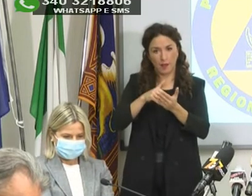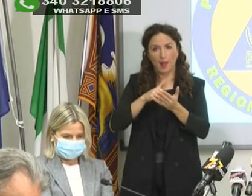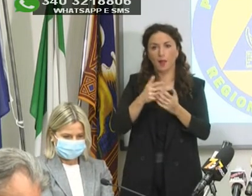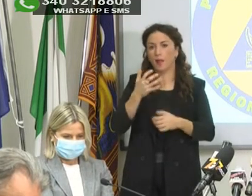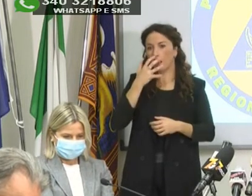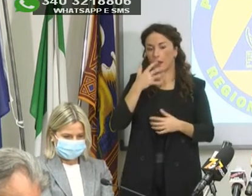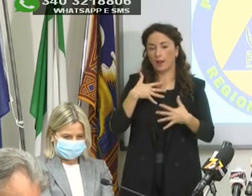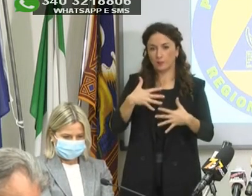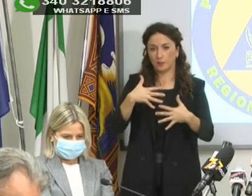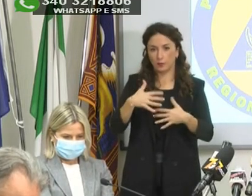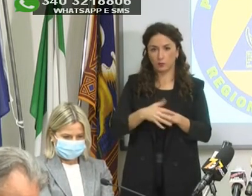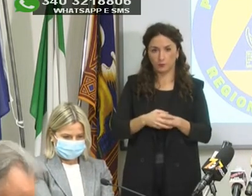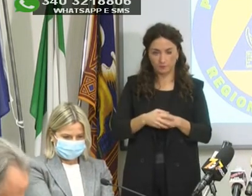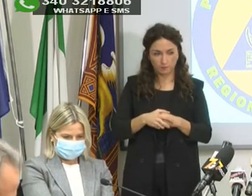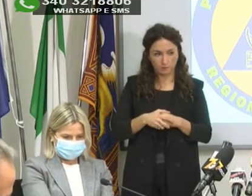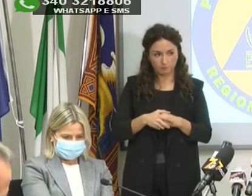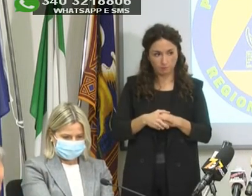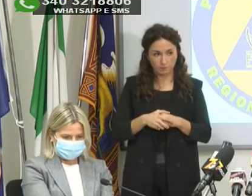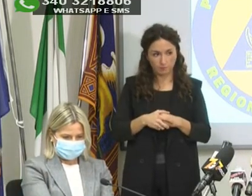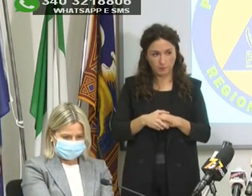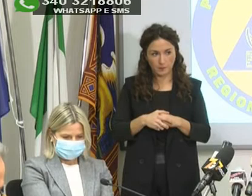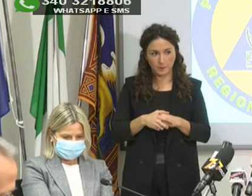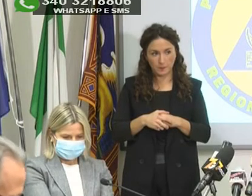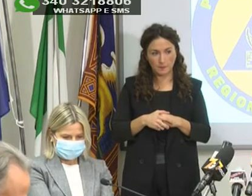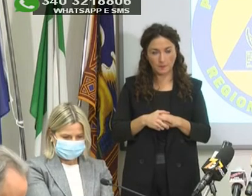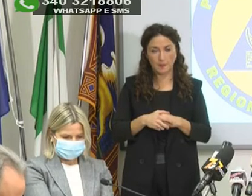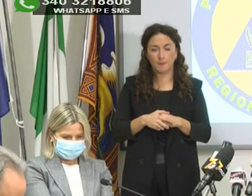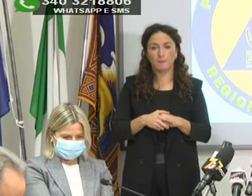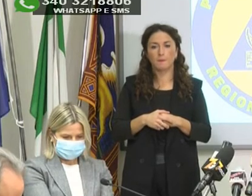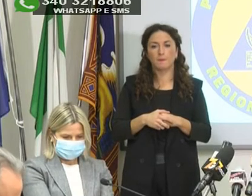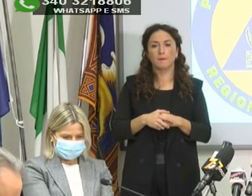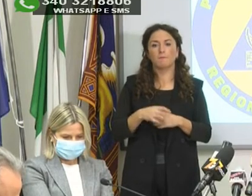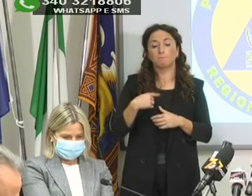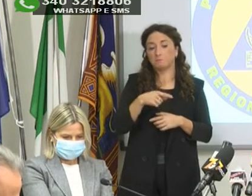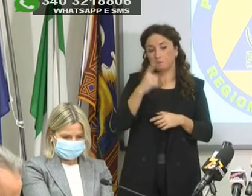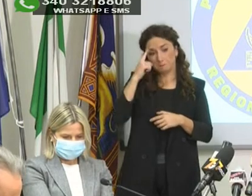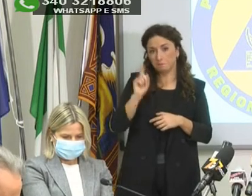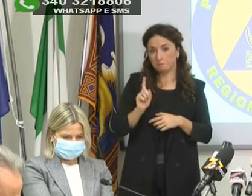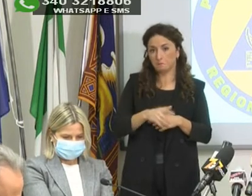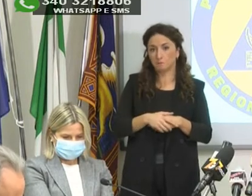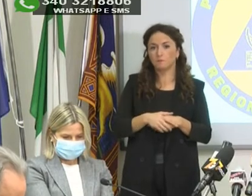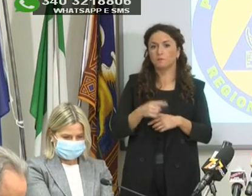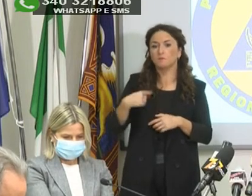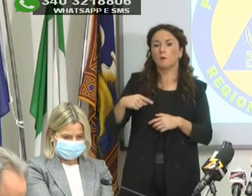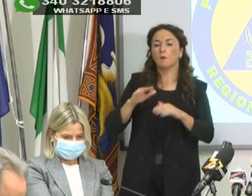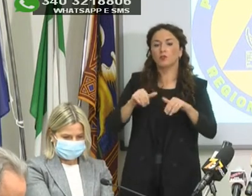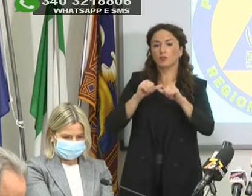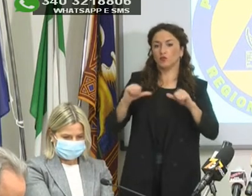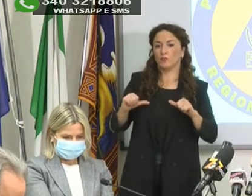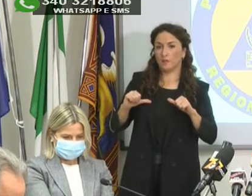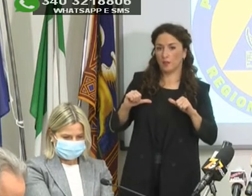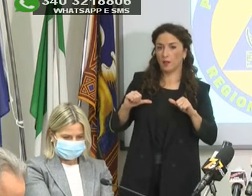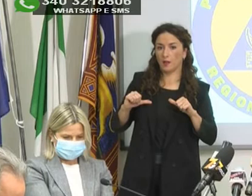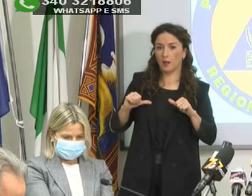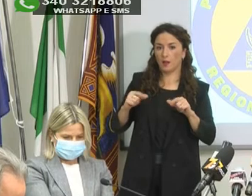Ma insomma, è chiusa per noi questa fase. Quindi non so di questo, ma noi abbiamo rapporti con la Protezione Civile